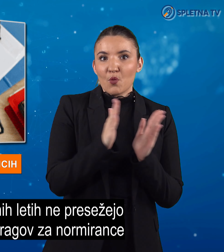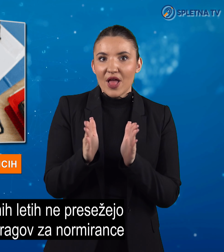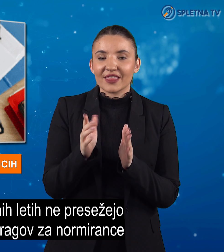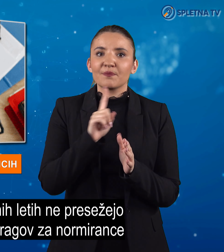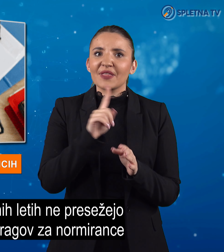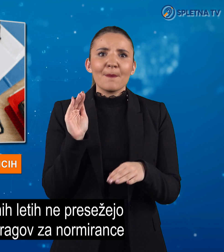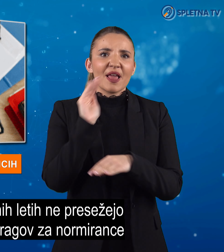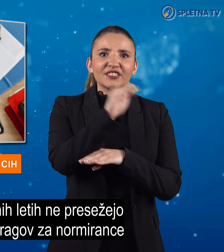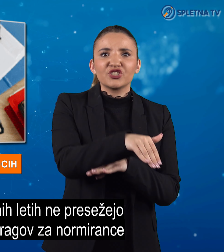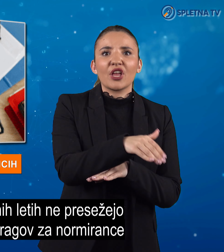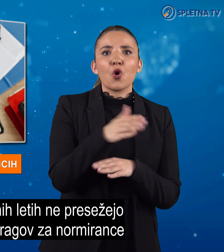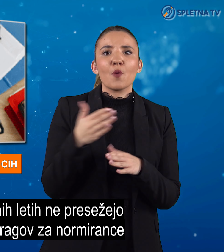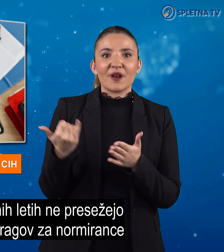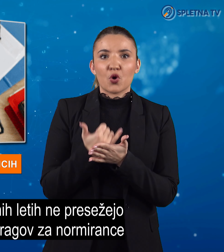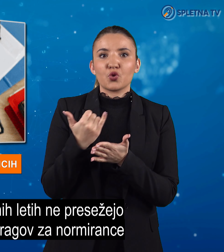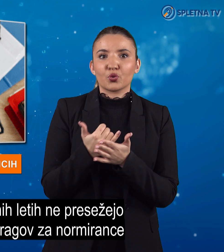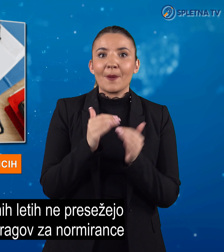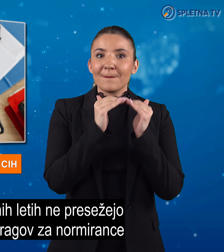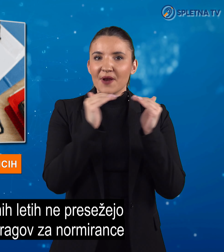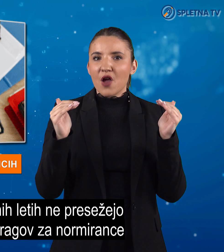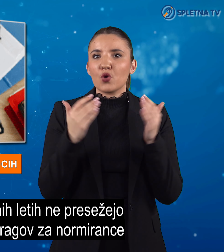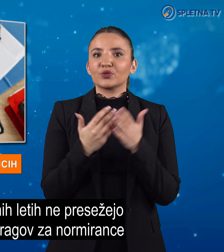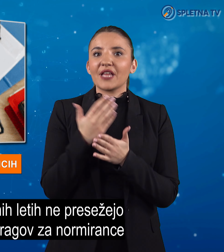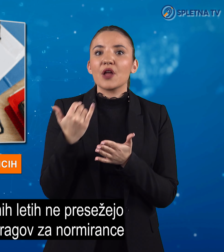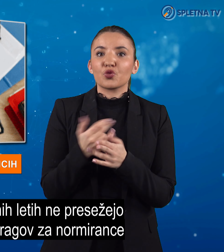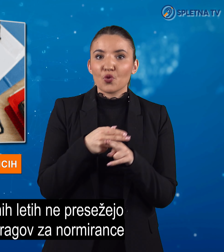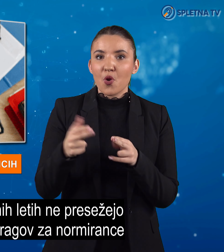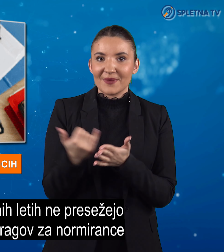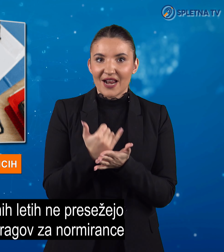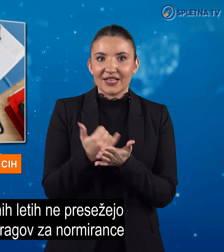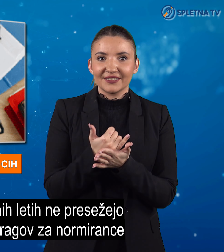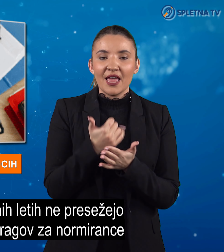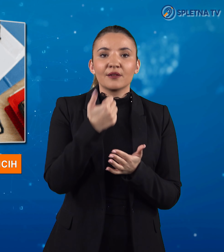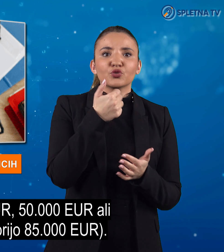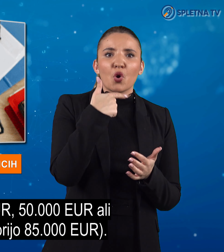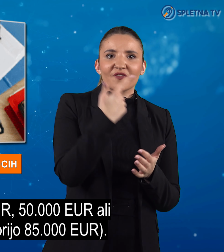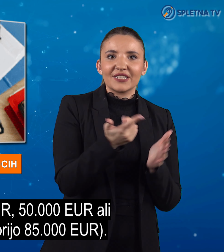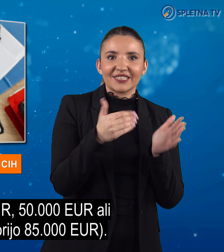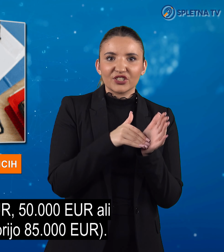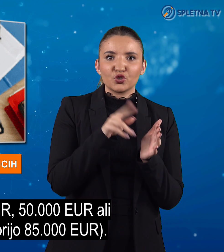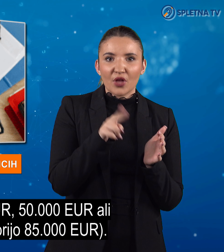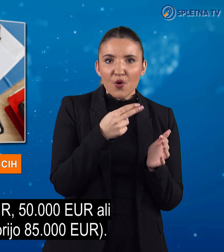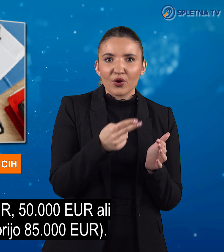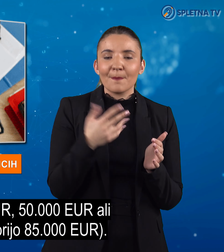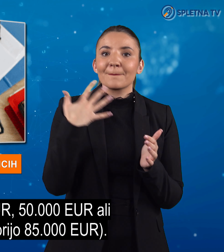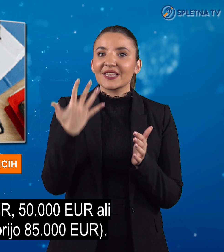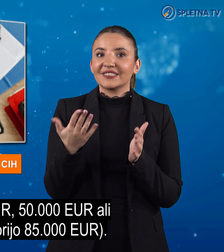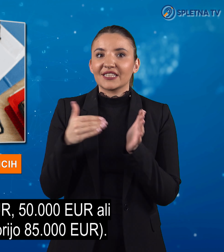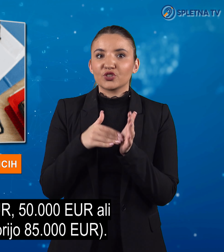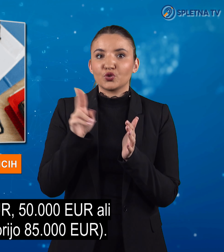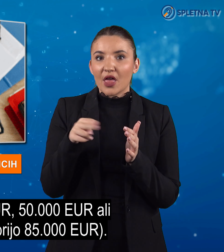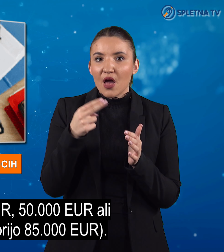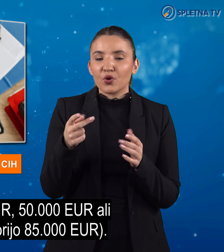letih ne presežejo prihodkovnih pragov za normirance. 120 tisoč evrov, 50 tisoč evrov ali novo